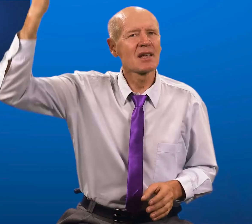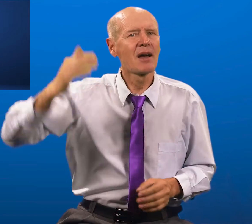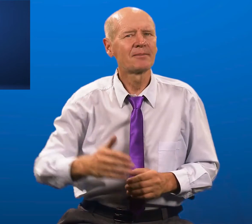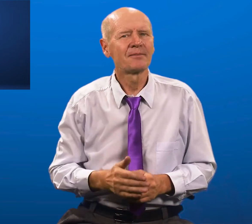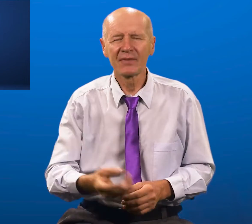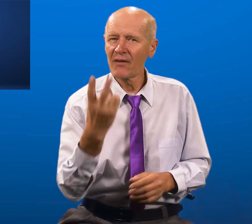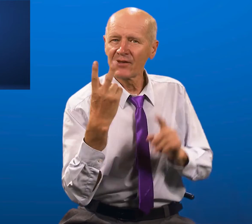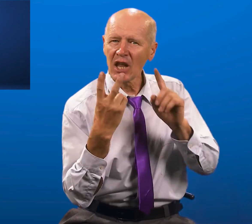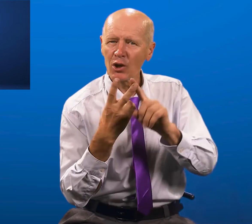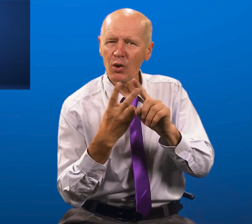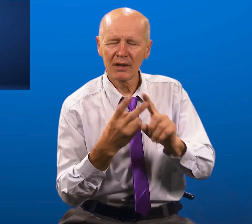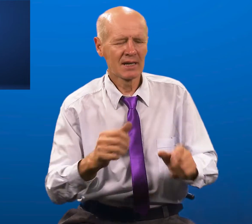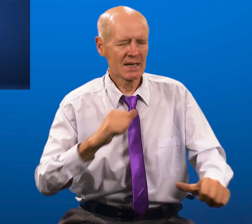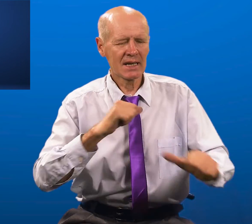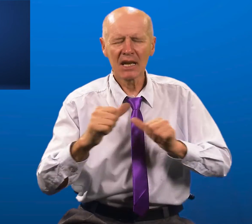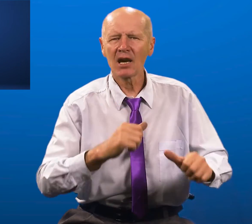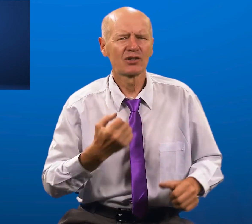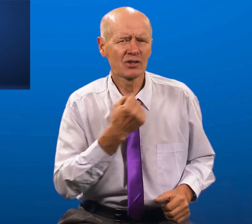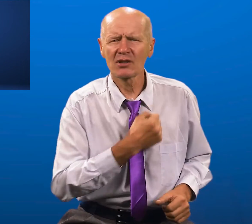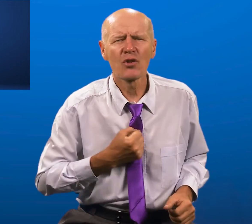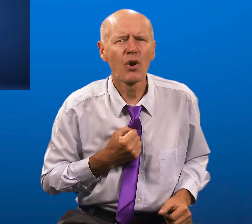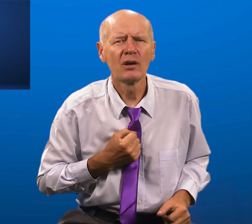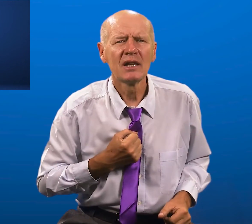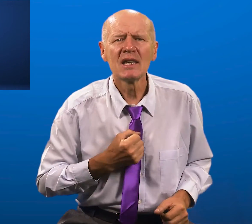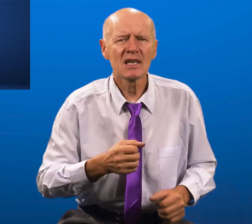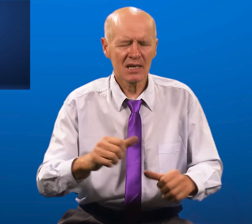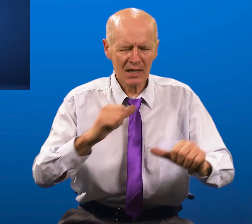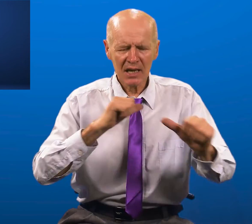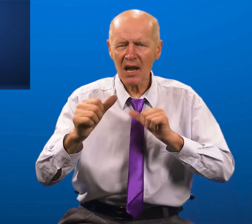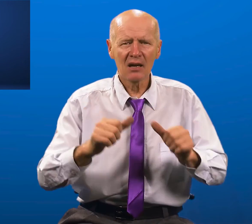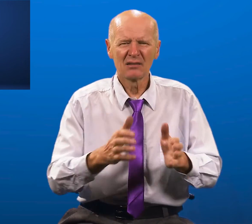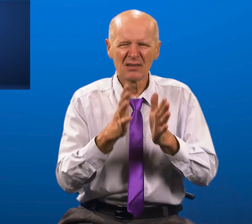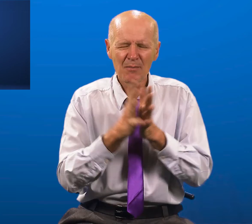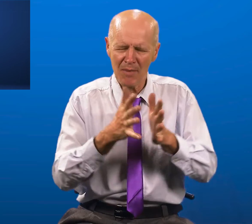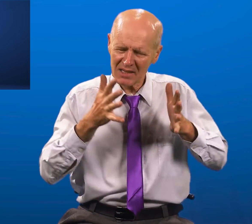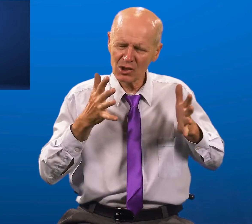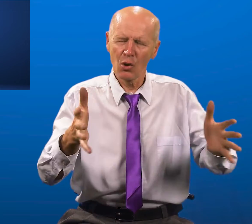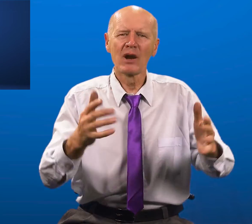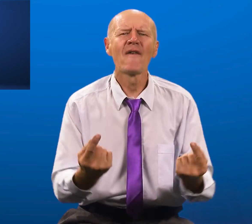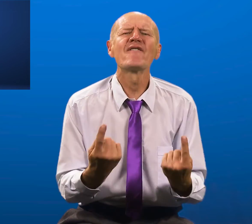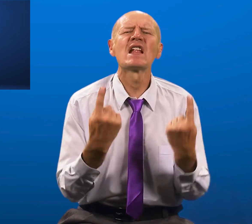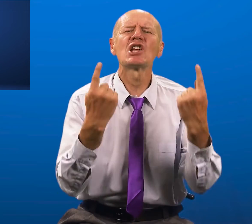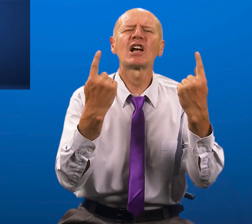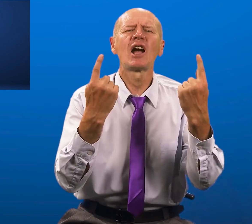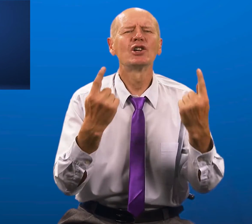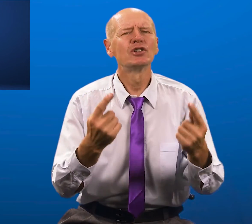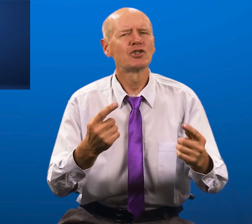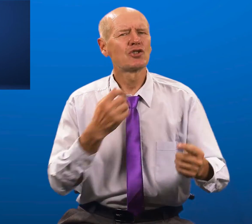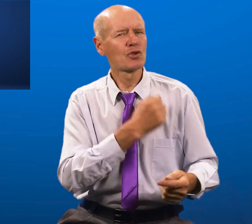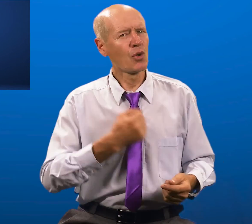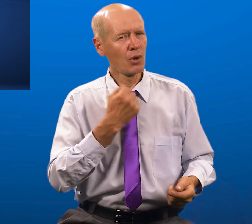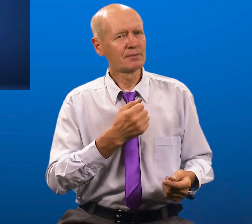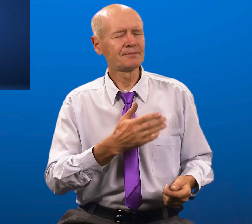это грех. Грех – это зло. И грех нечистоты, он рассматривается как великое зло. И он